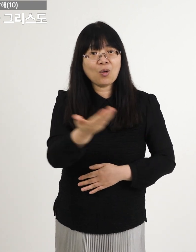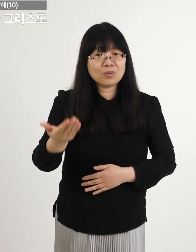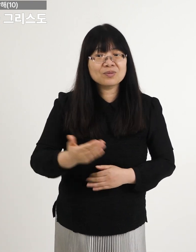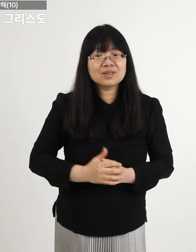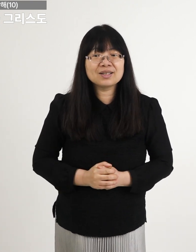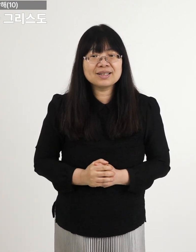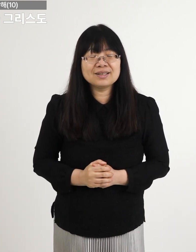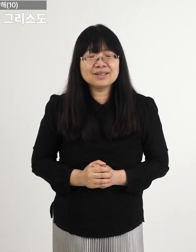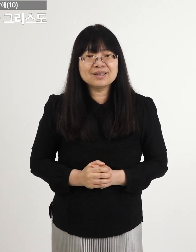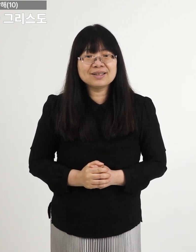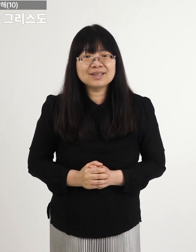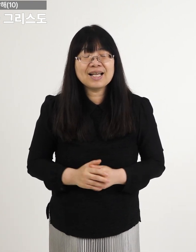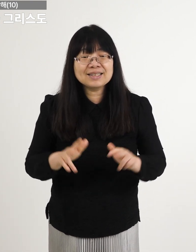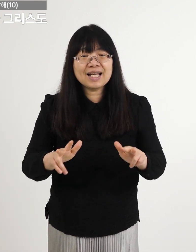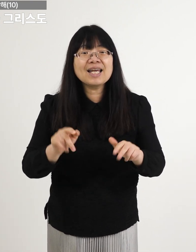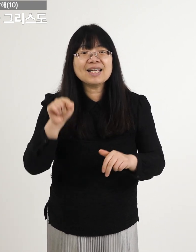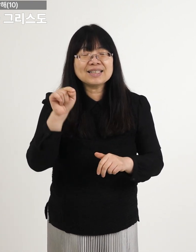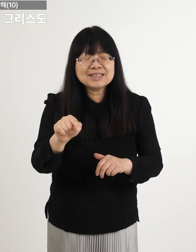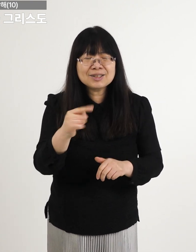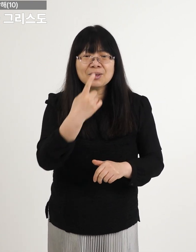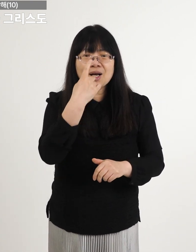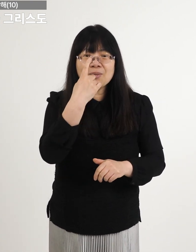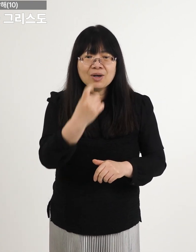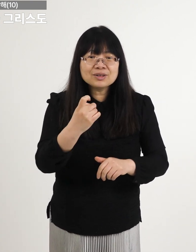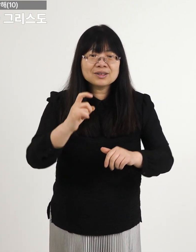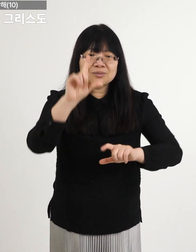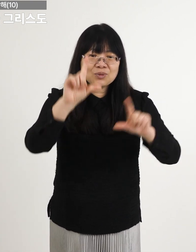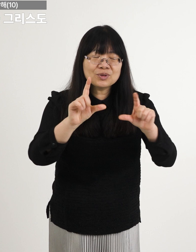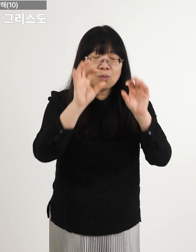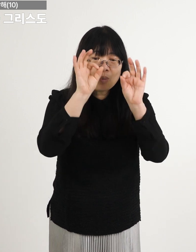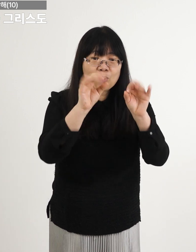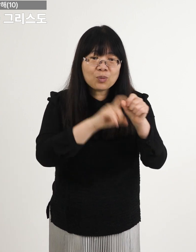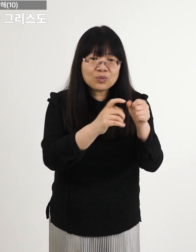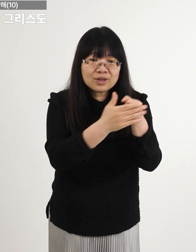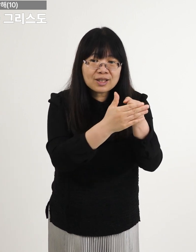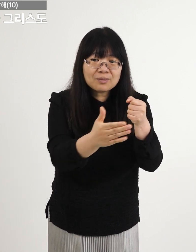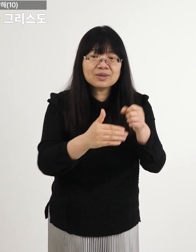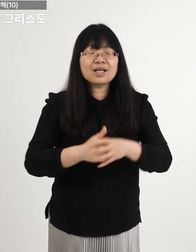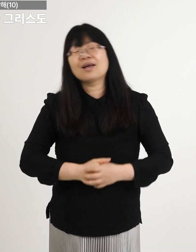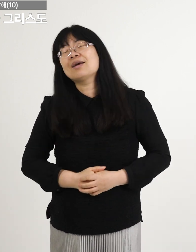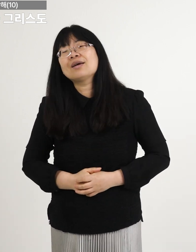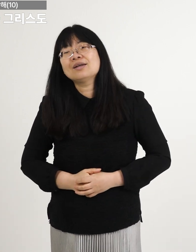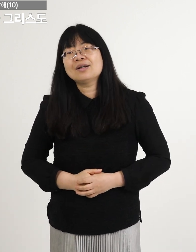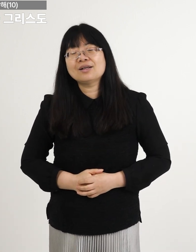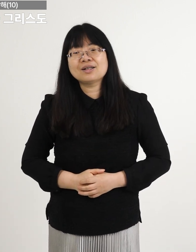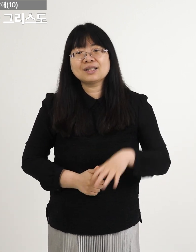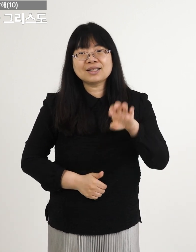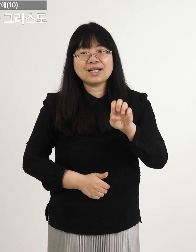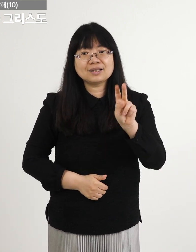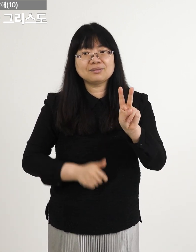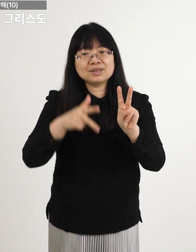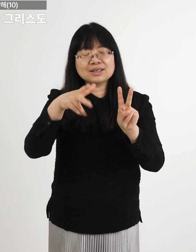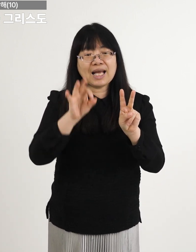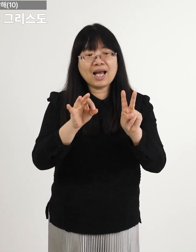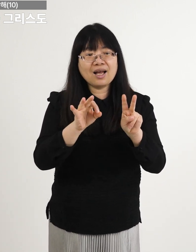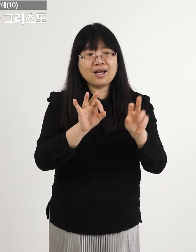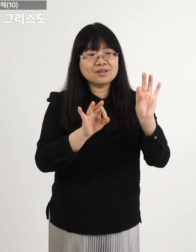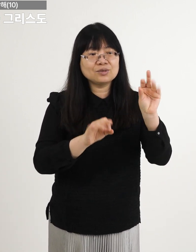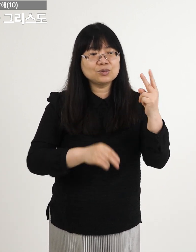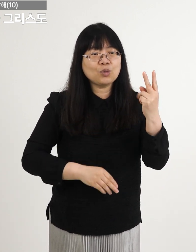광경을 보기 위해서 오늘 42장에 보면 욥이 이렇게 이야기를